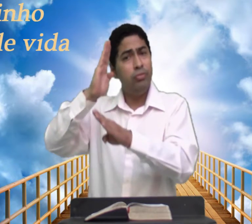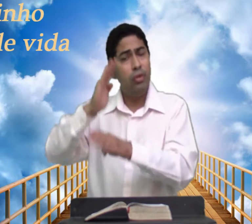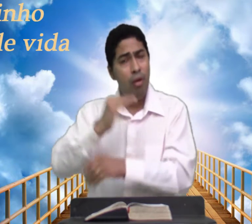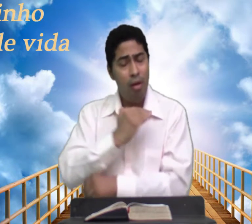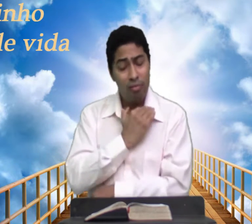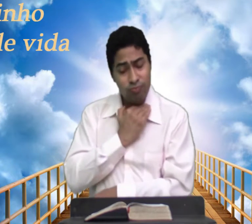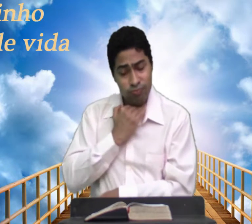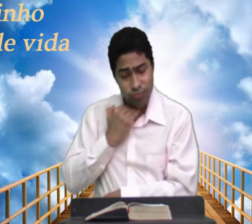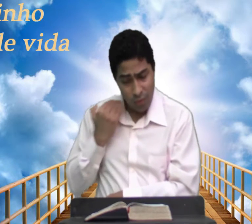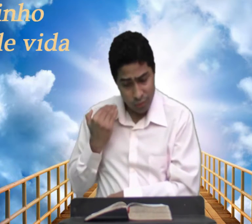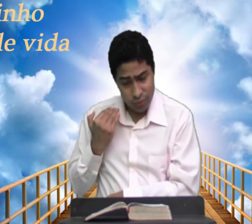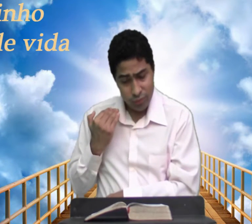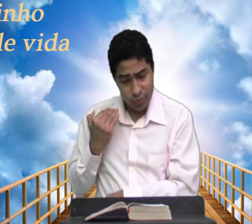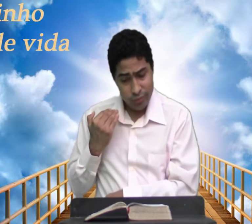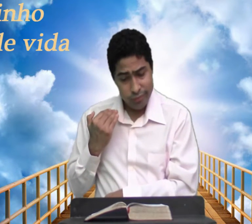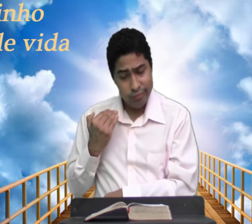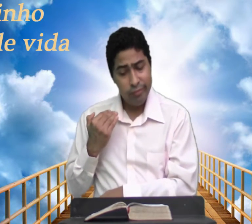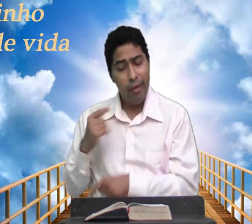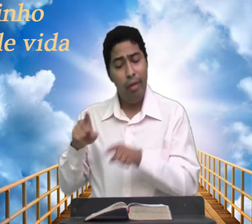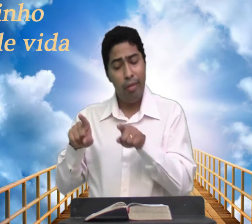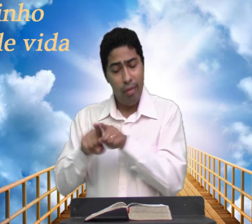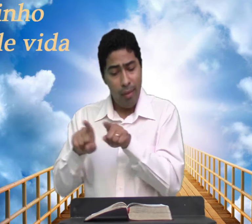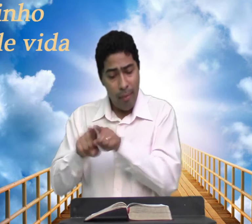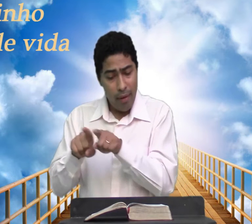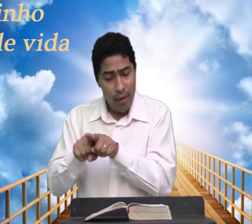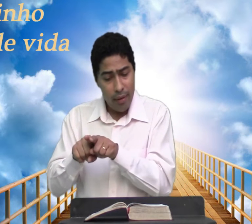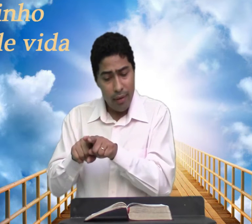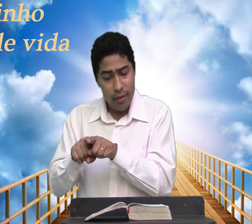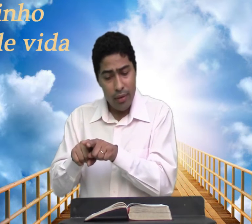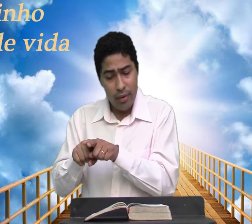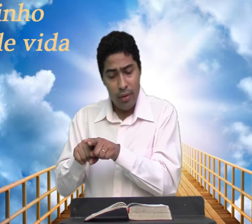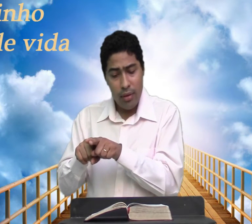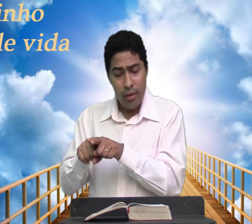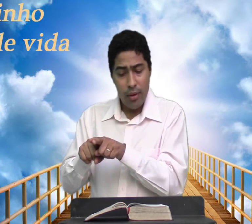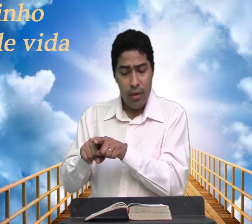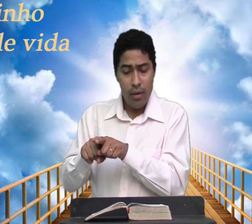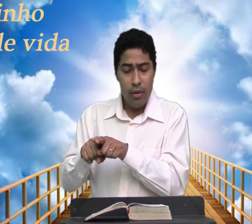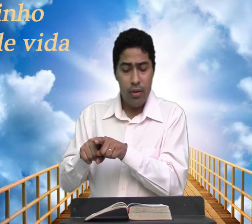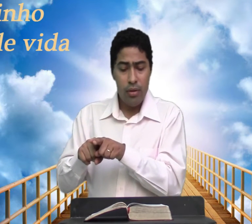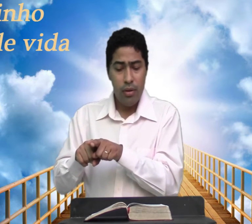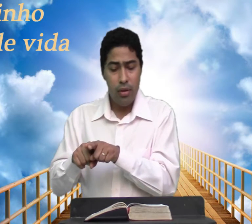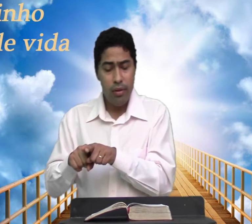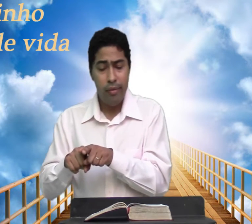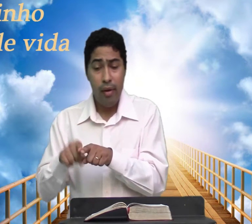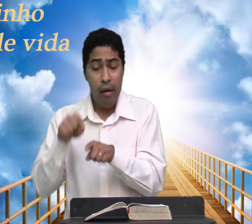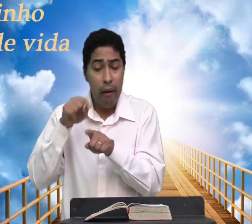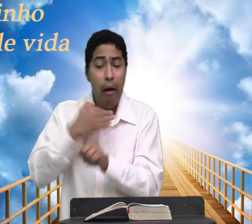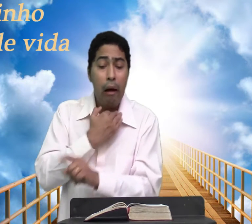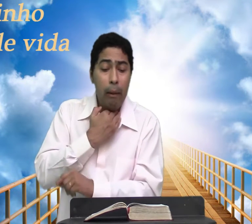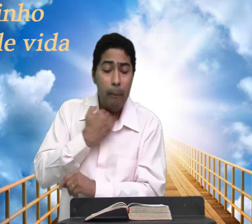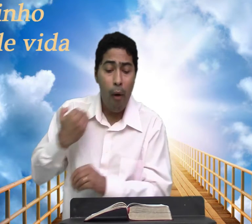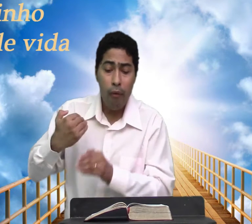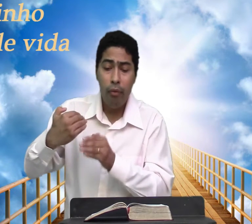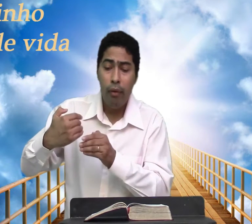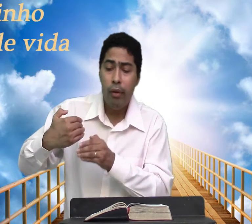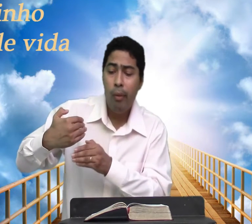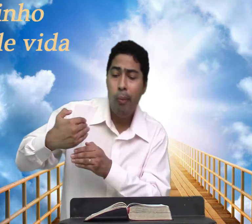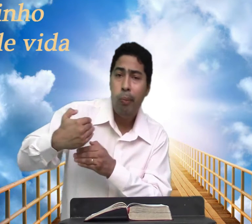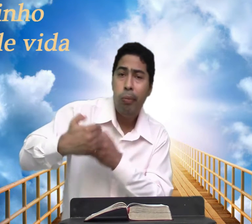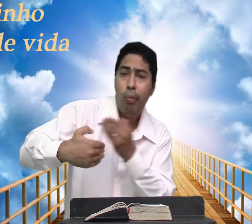assim também a morte passou a toda a humanidade, porque